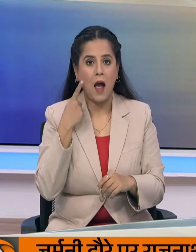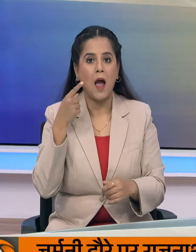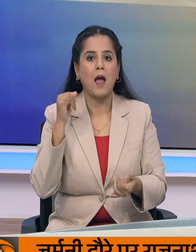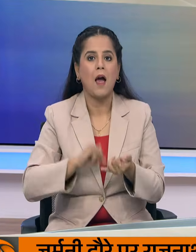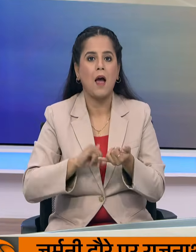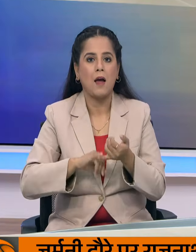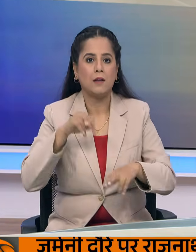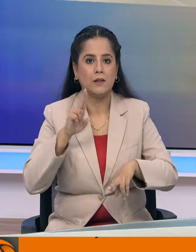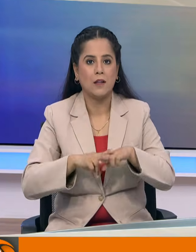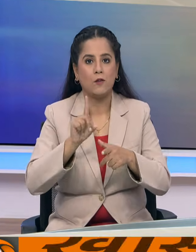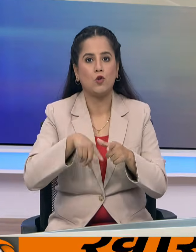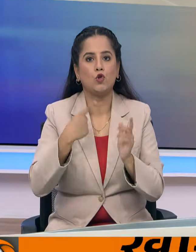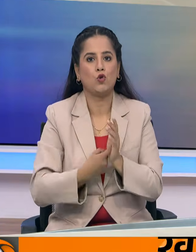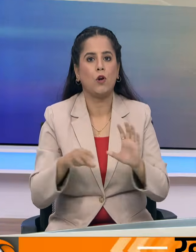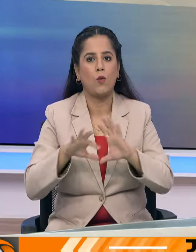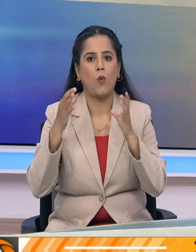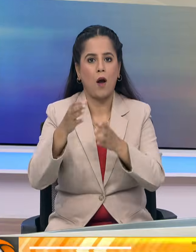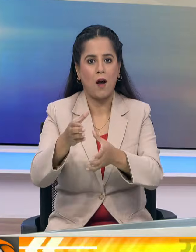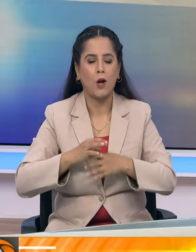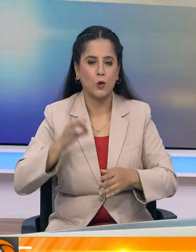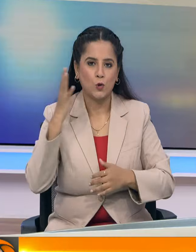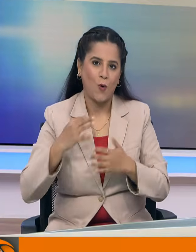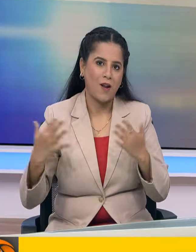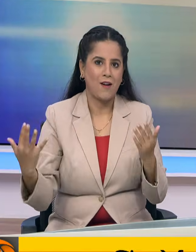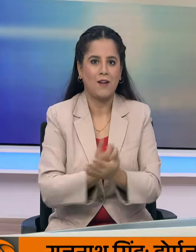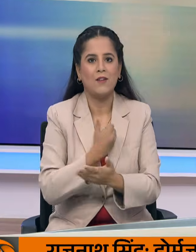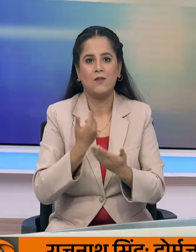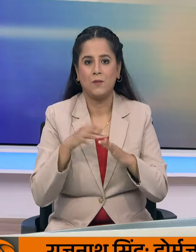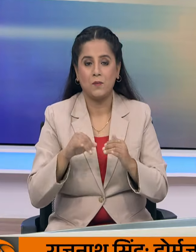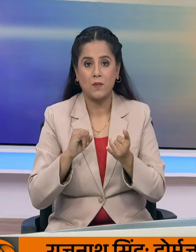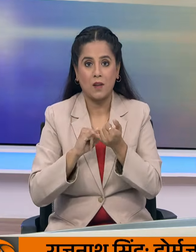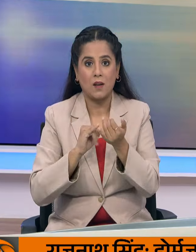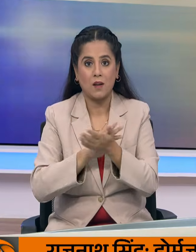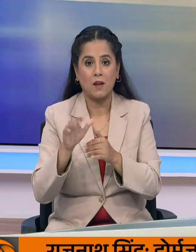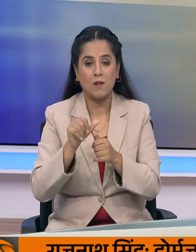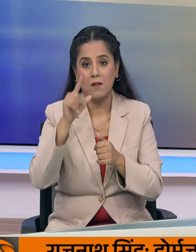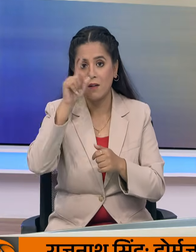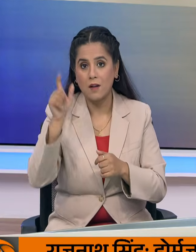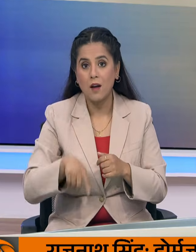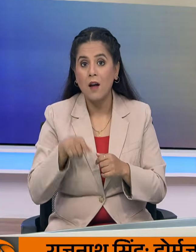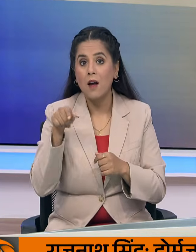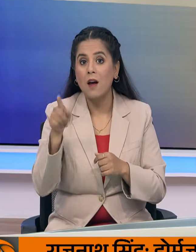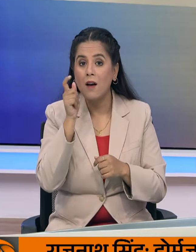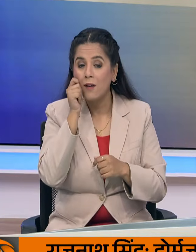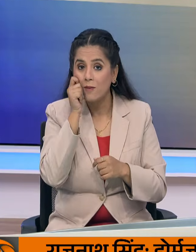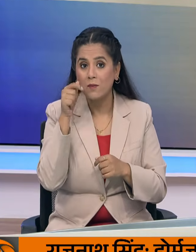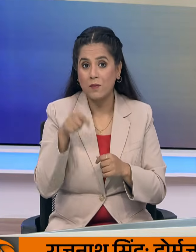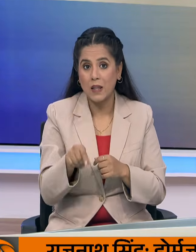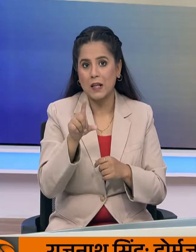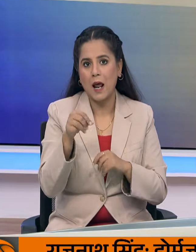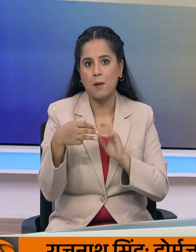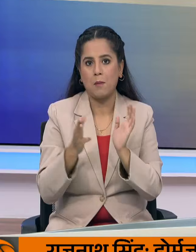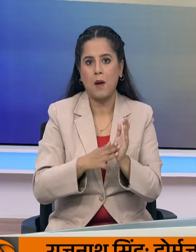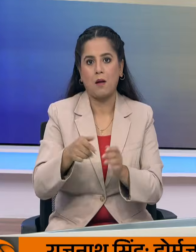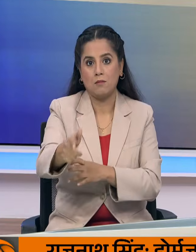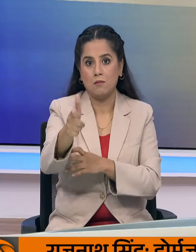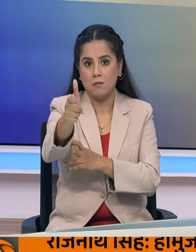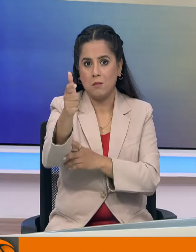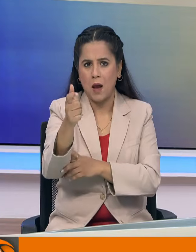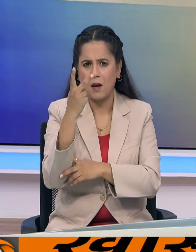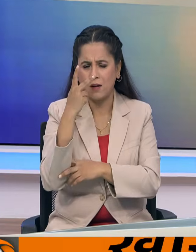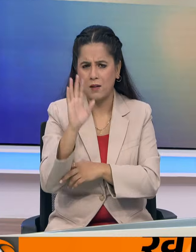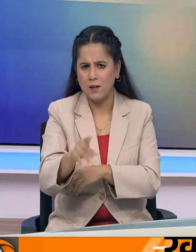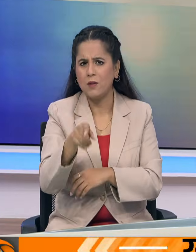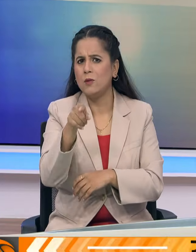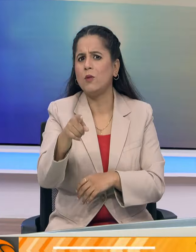ISSF जूनियर विश्व कप में स्वर्ण पदक जीत लिया है। शिवा नरवाल ने पुरुष 10 मीटर एयर पिस्टल स्पर्धा में स्वर्ण